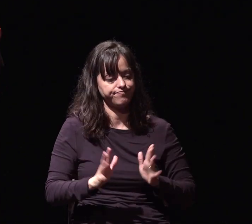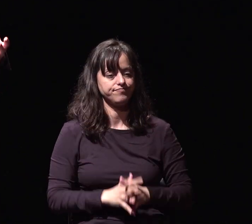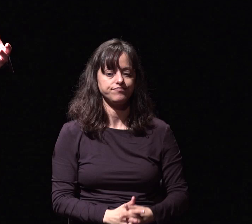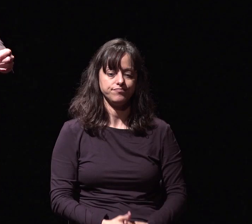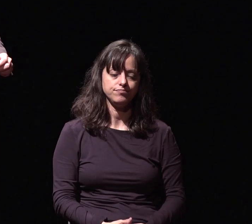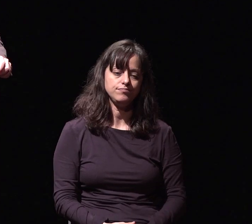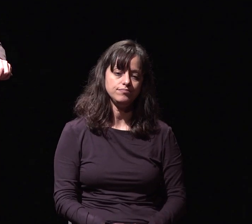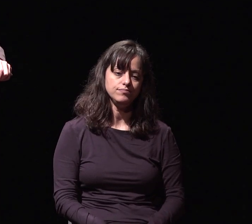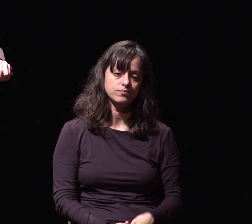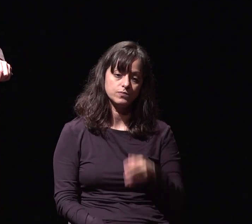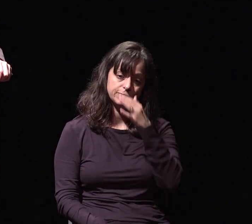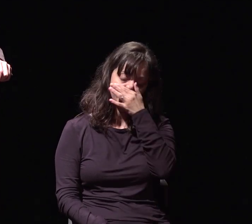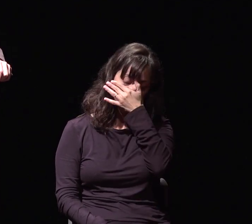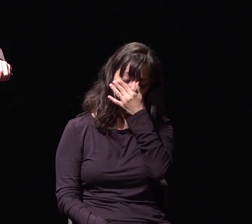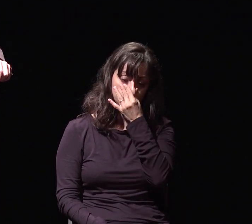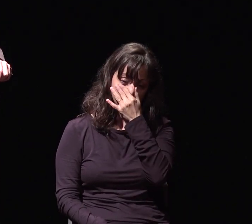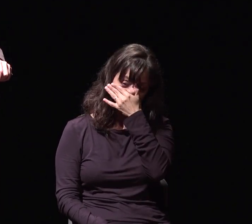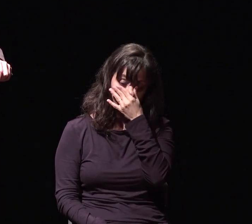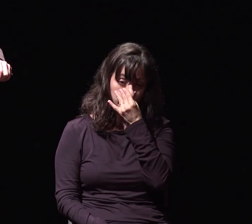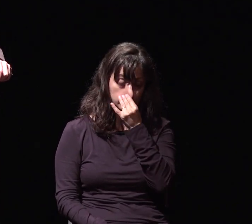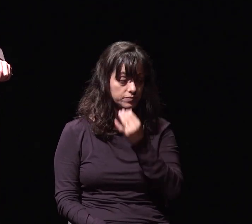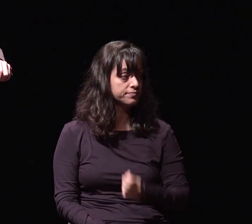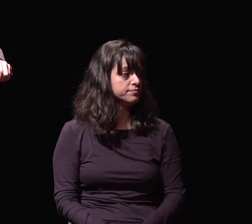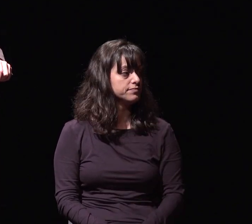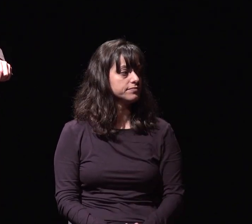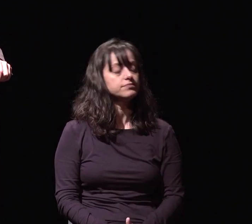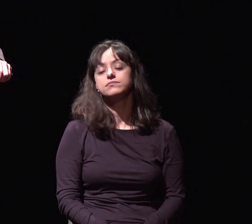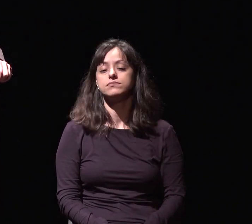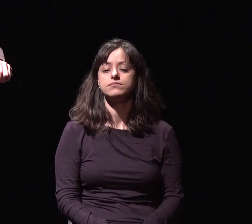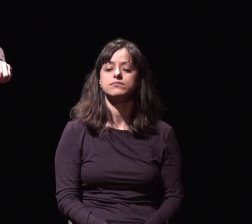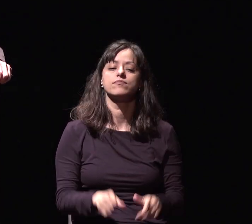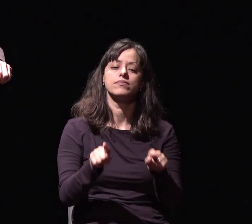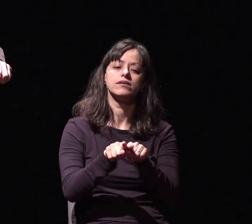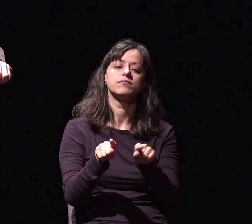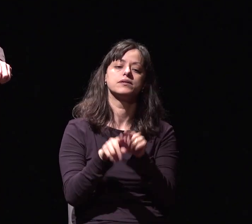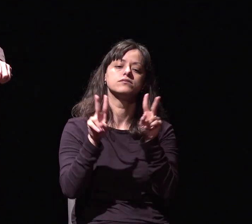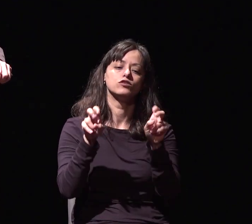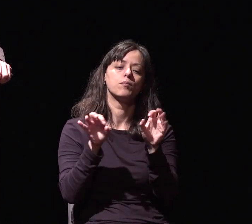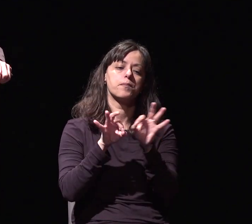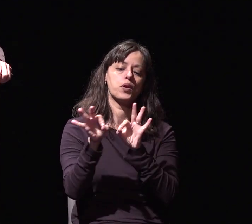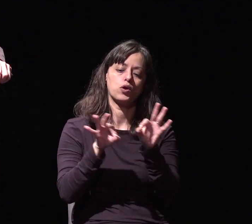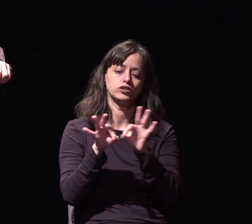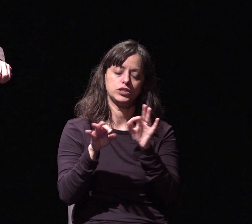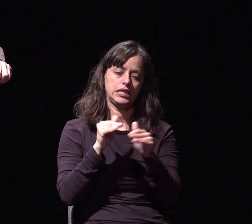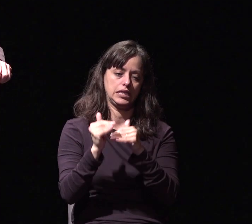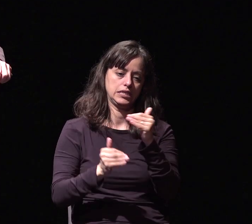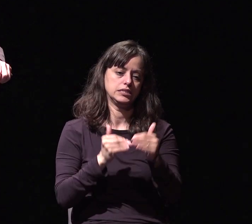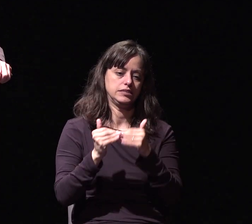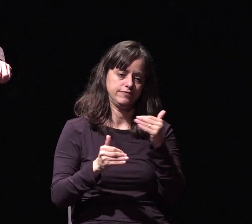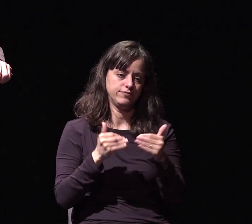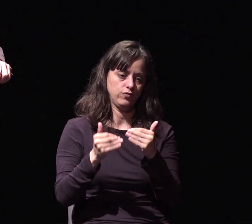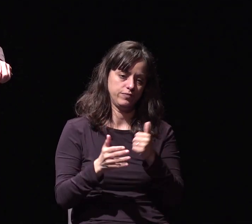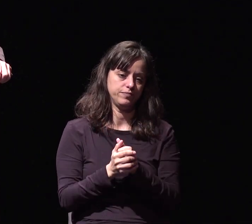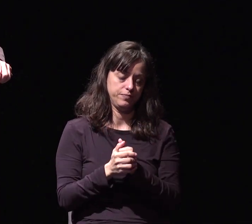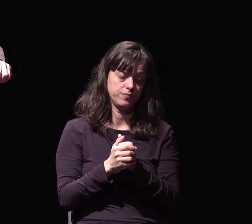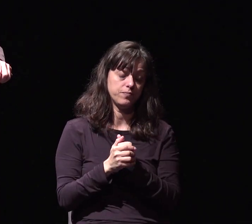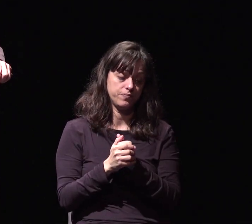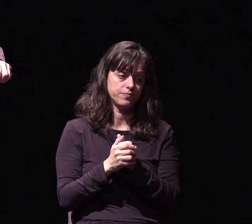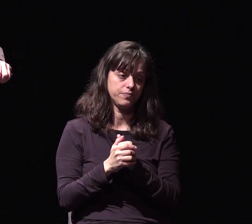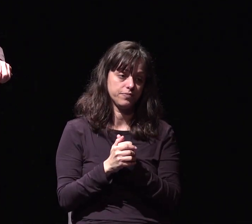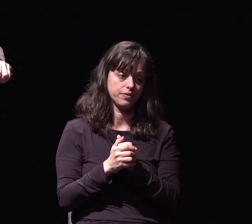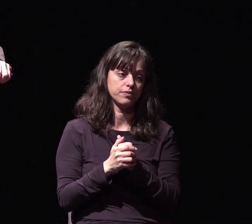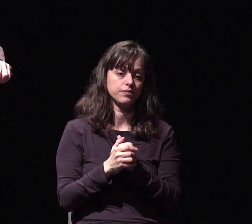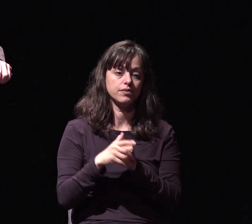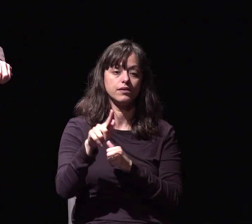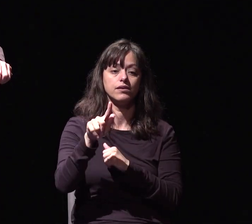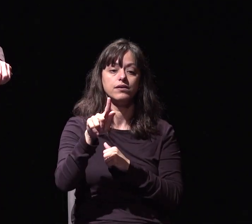Bom, em relação ao projeto que a gente desenvolveu aqui a partir do financiamento